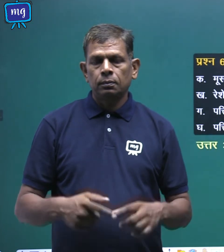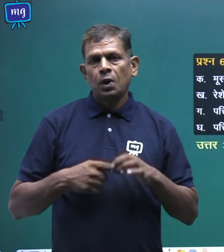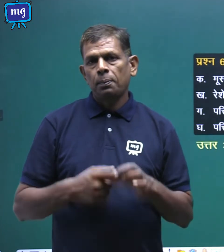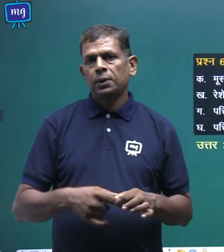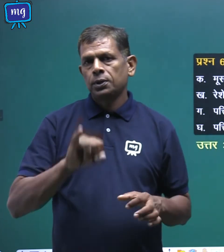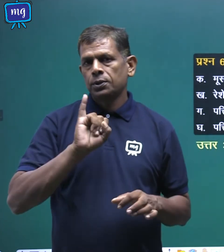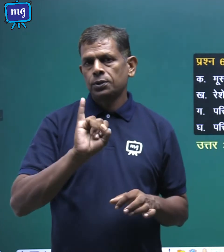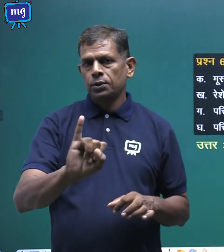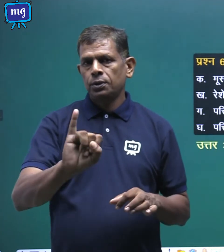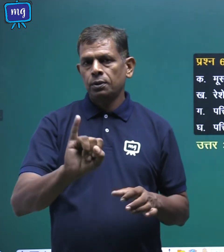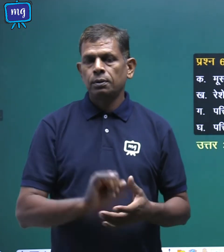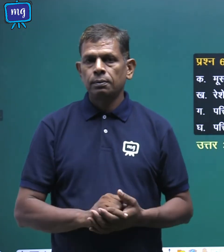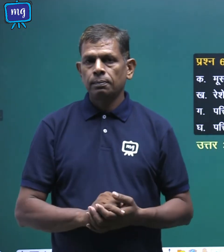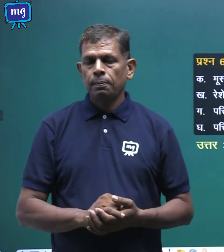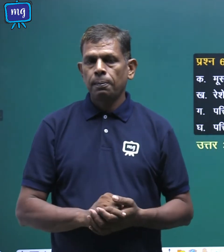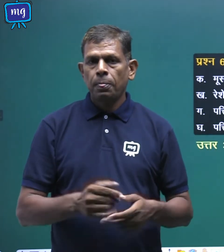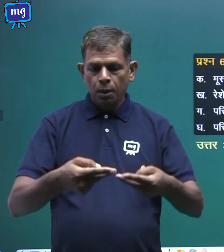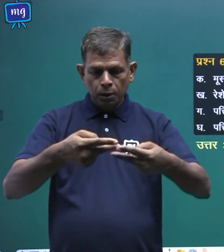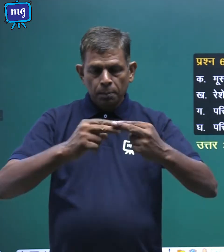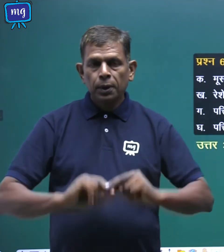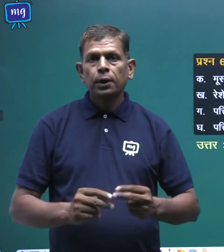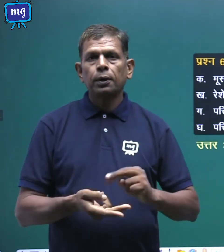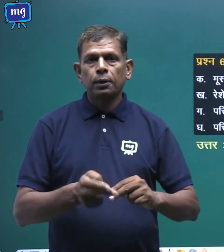प्रश्न 6, निम्न के